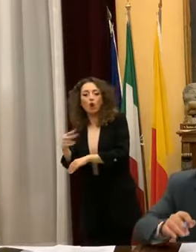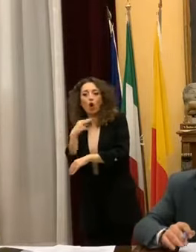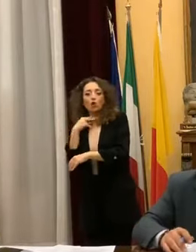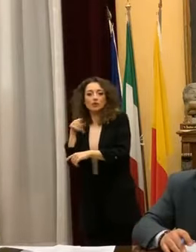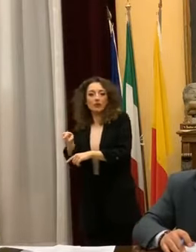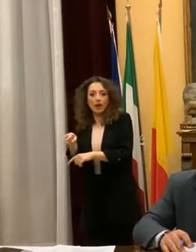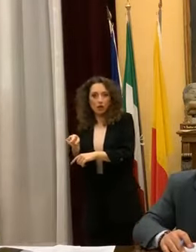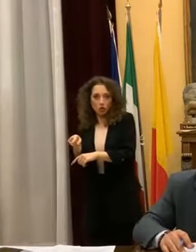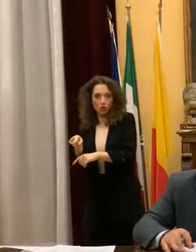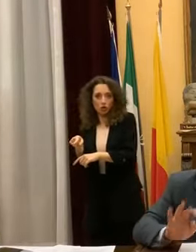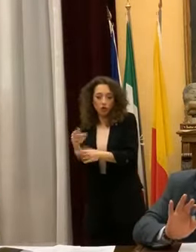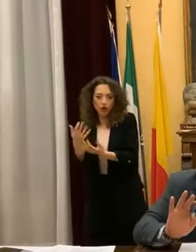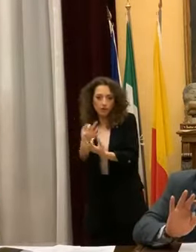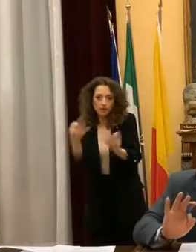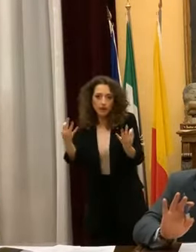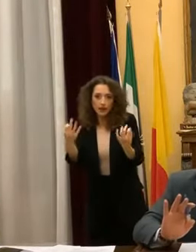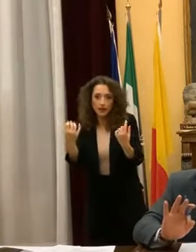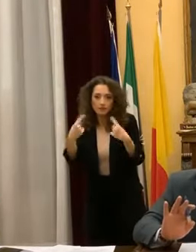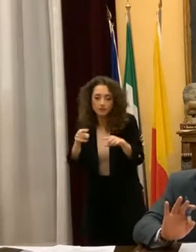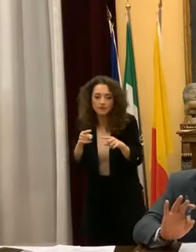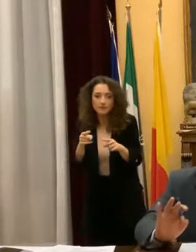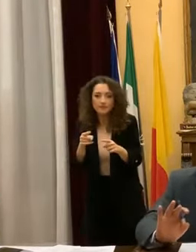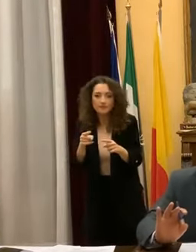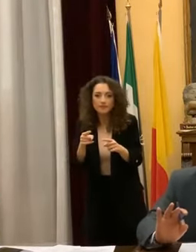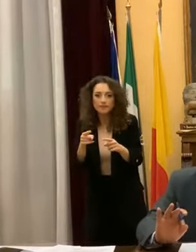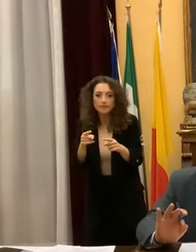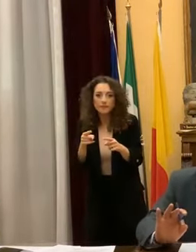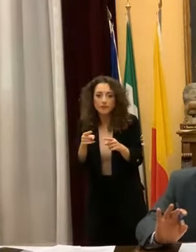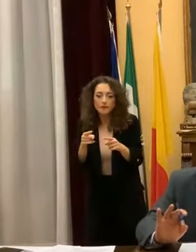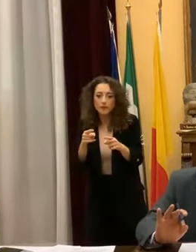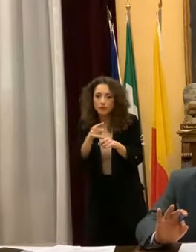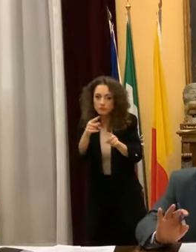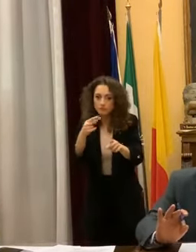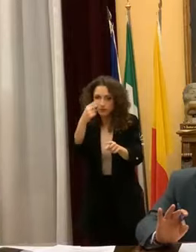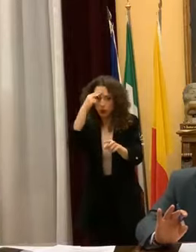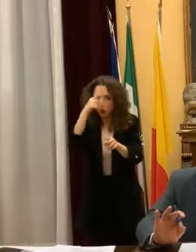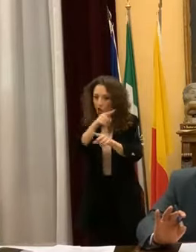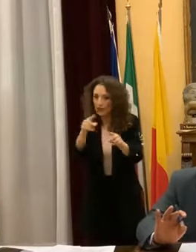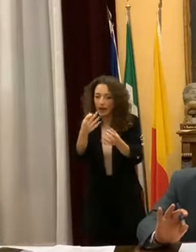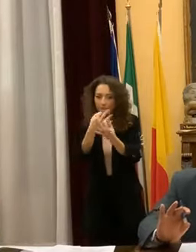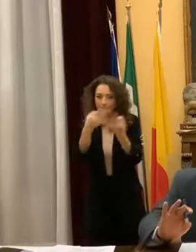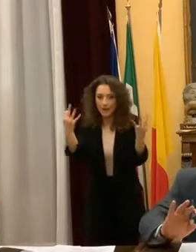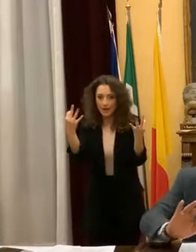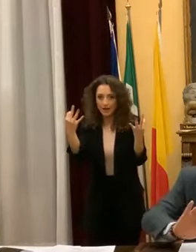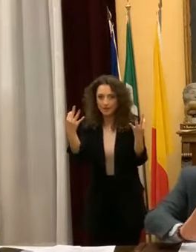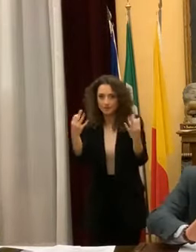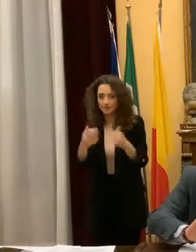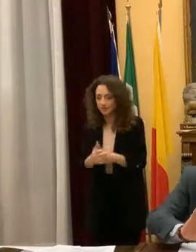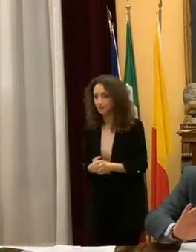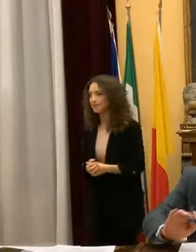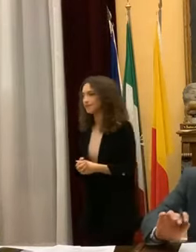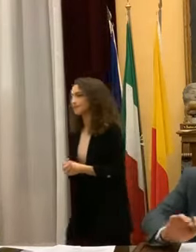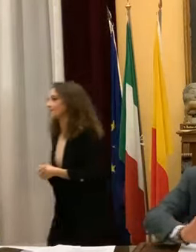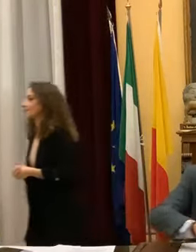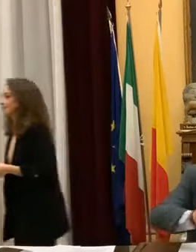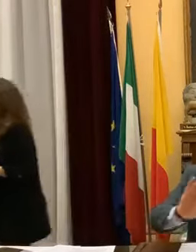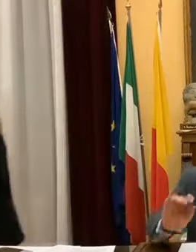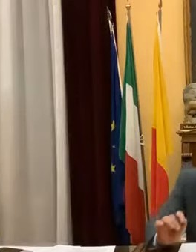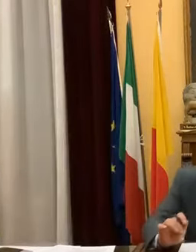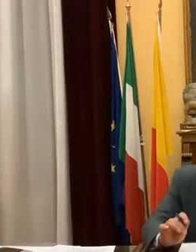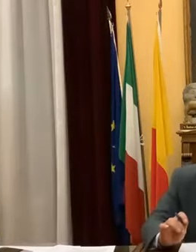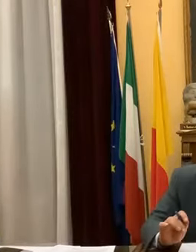Beh, questo teniamolo ben presente. Quindi, di fronte